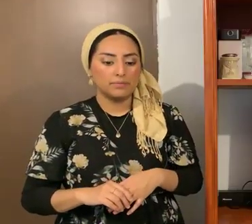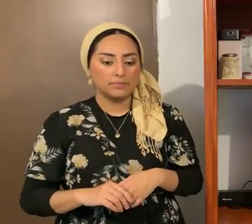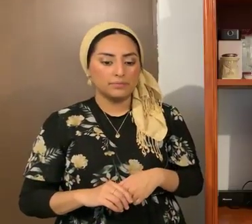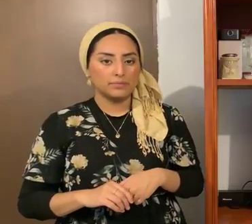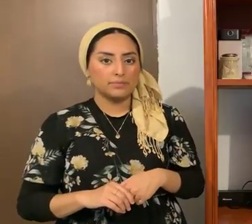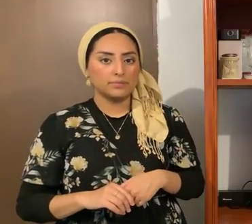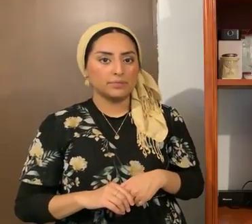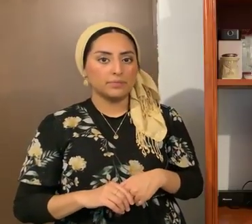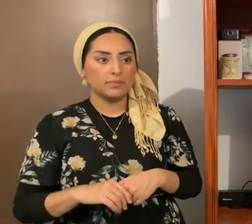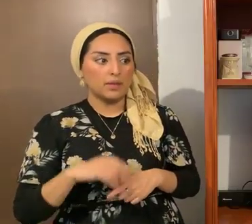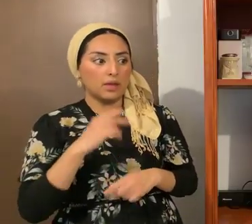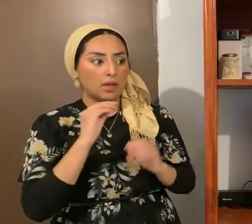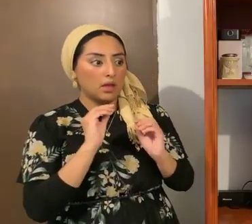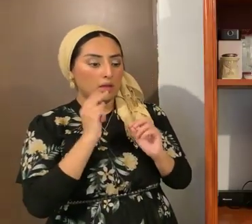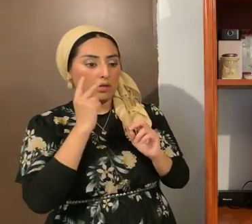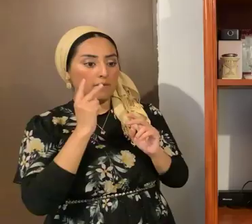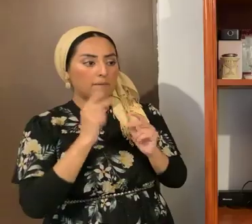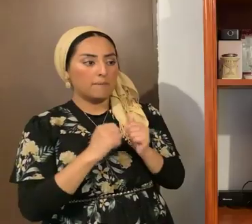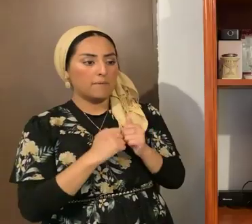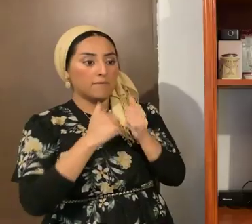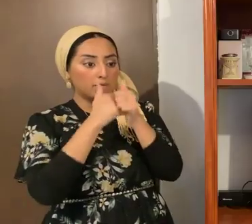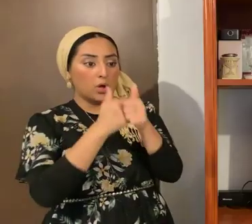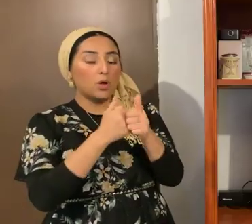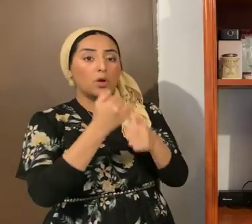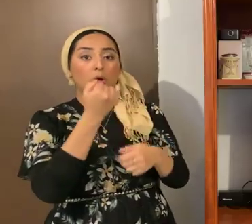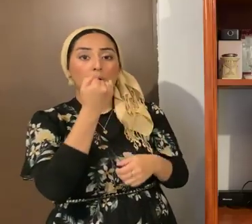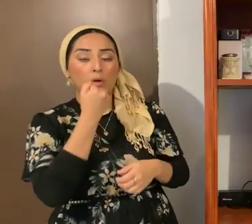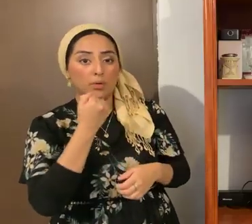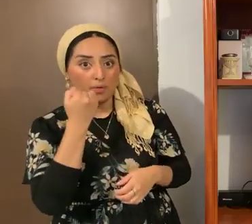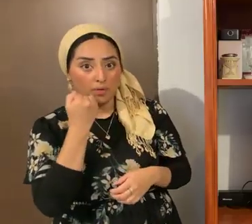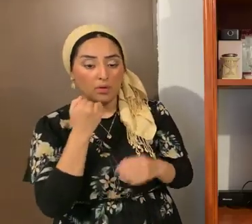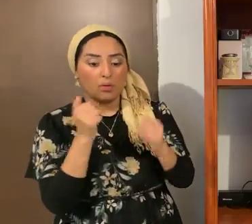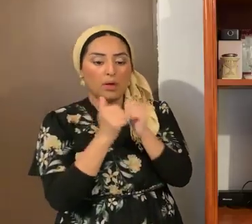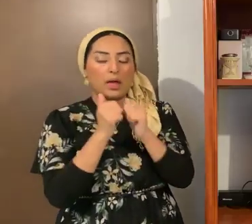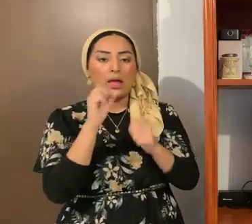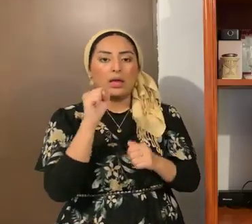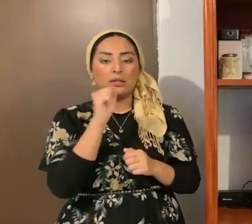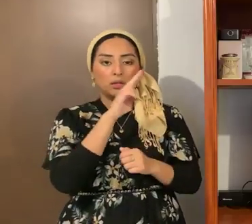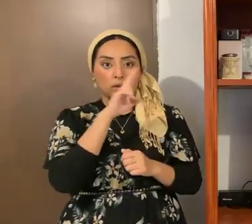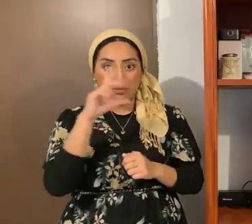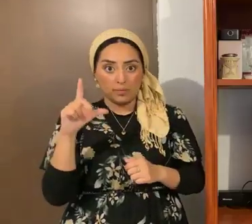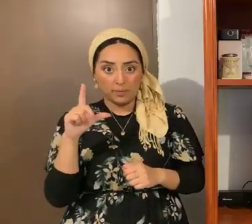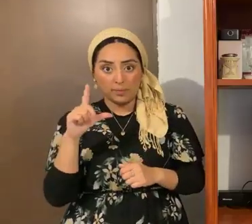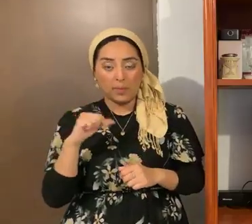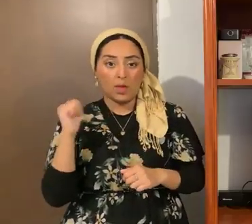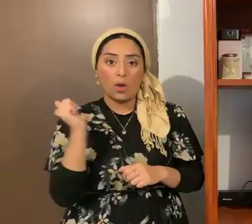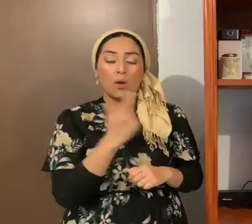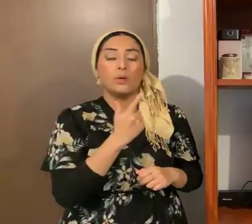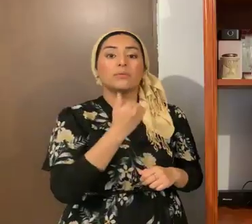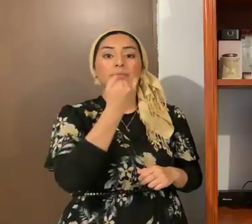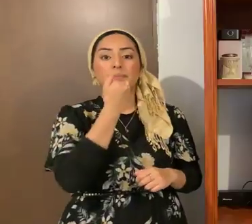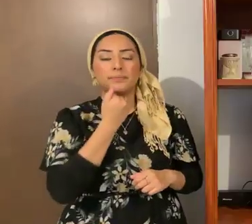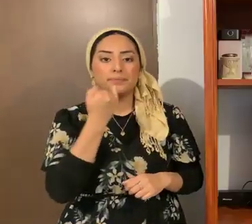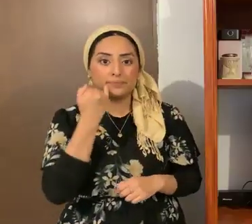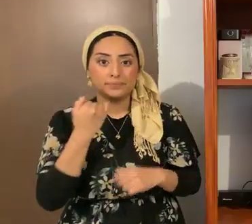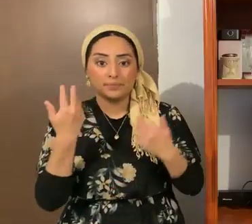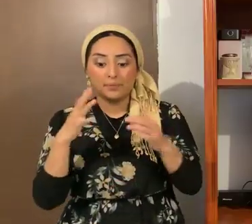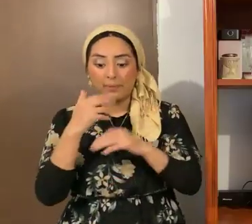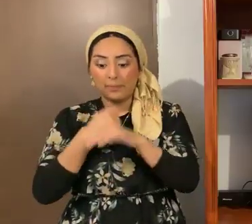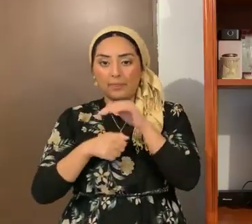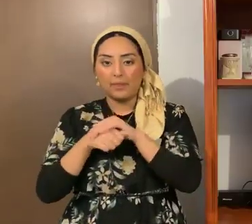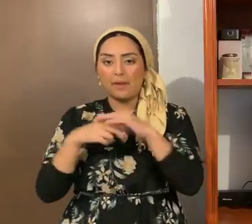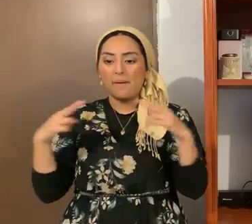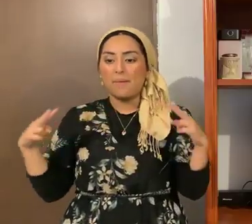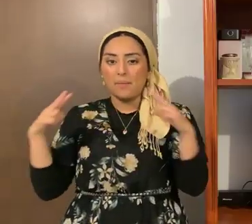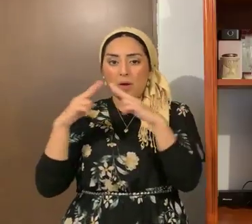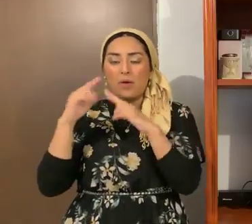campamento, se pusieron también del lado de los israelitas que estaban con Saúl y con Jonatán. Asimismo todos los israelitas que se habían escondido en el